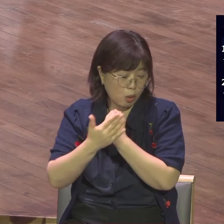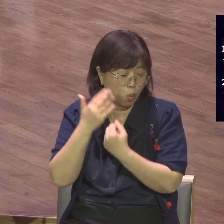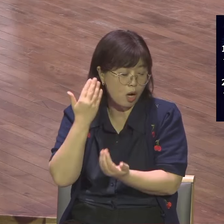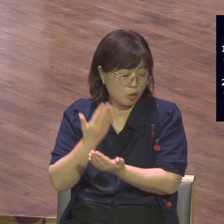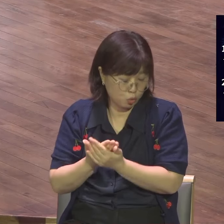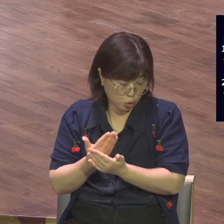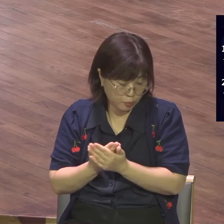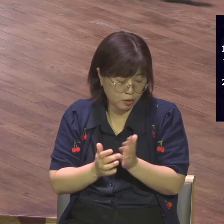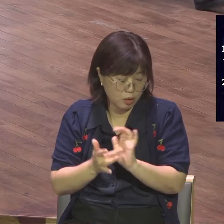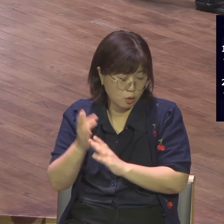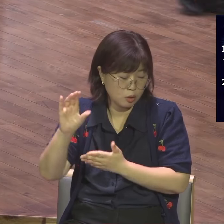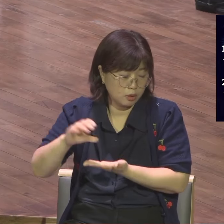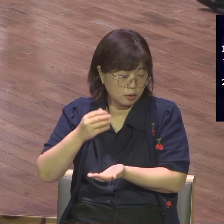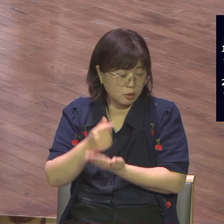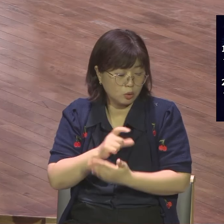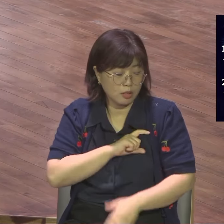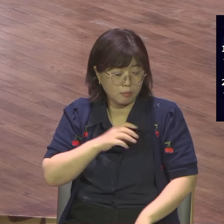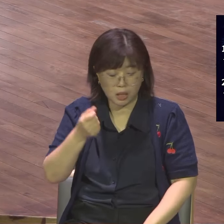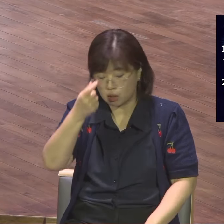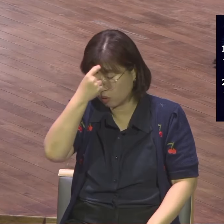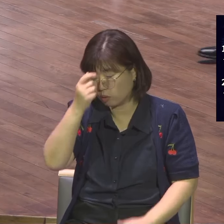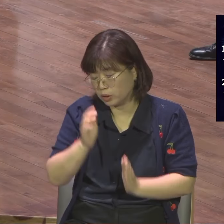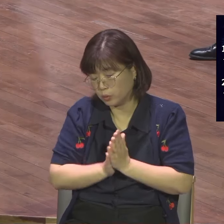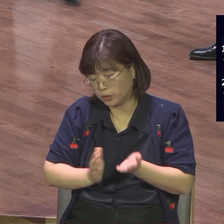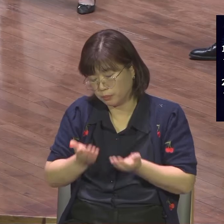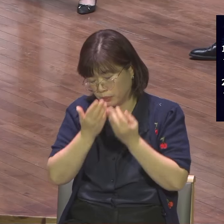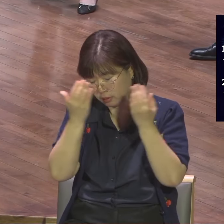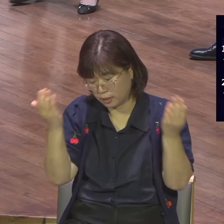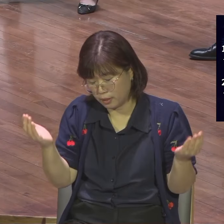살도록 주께서 새롭게 역사하여